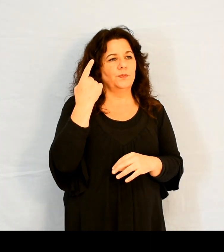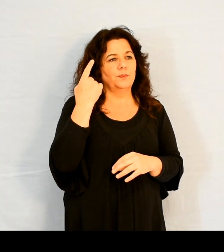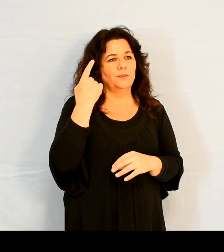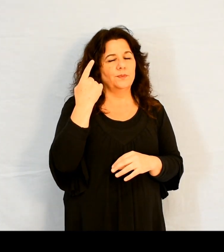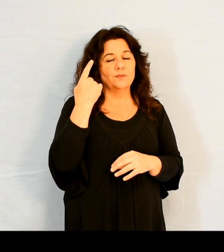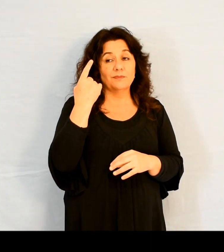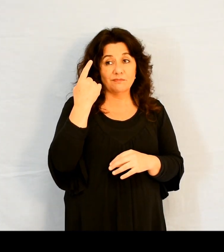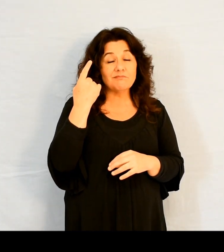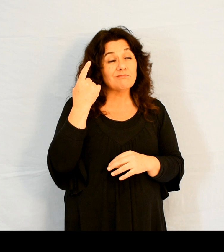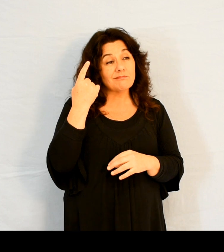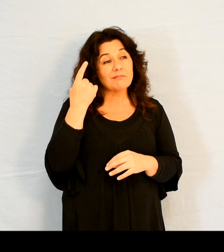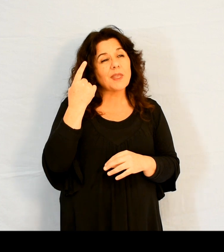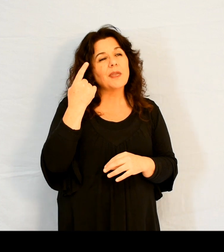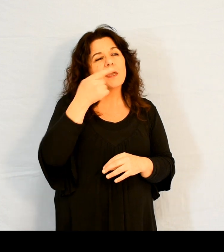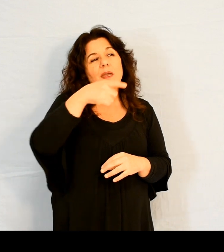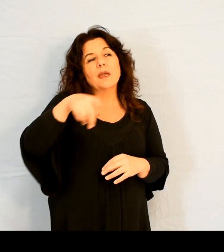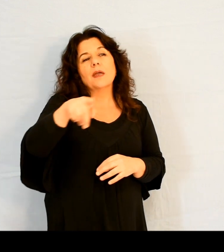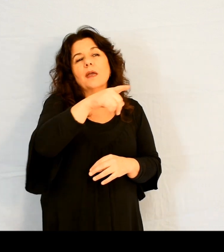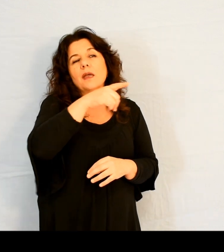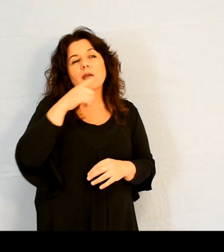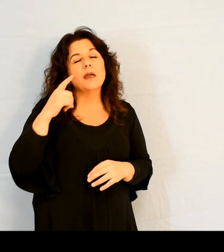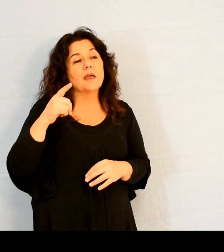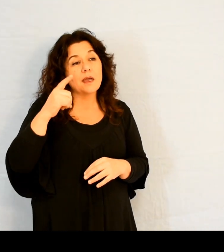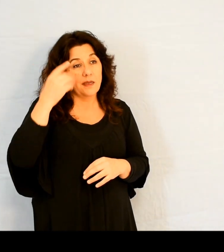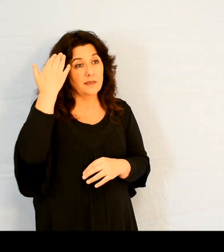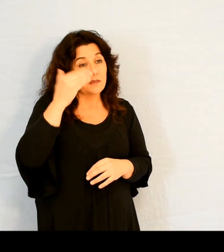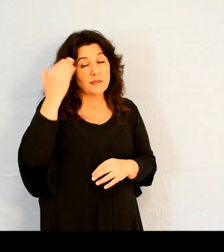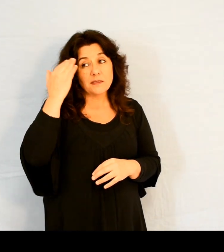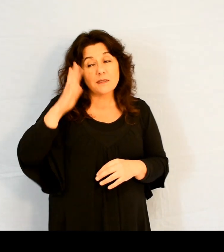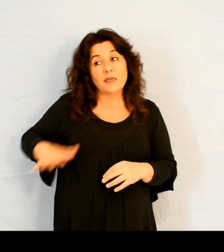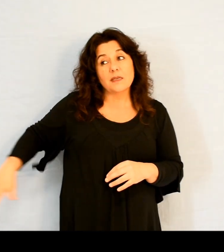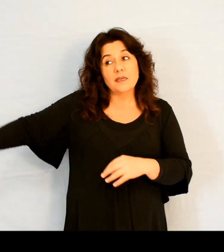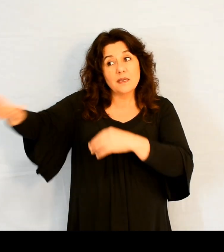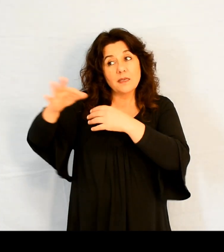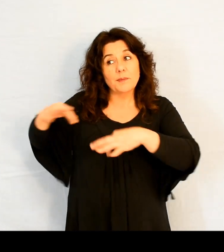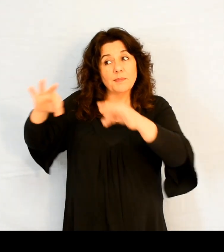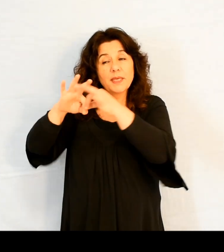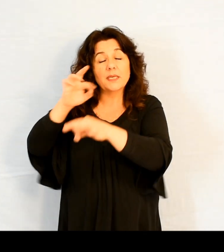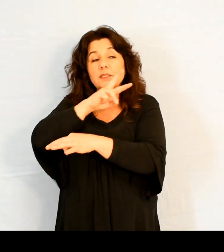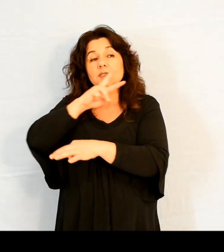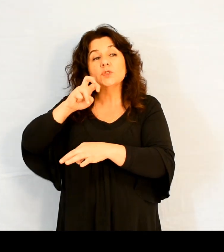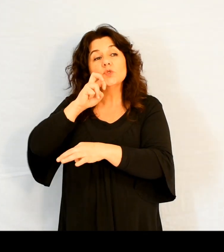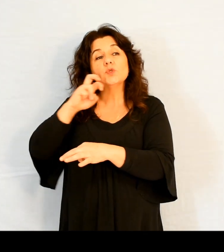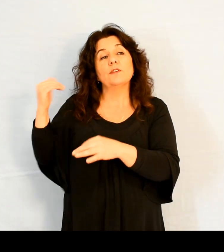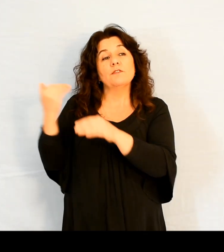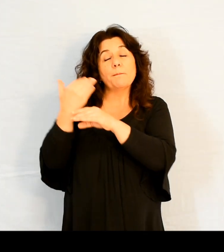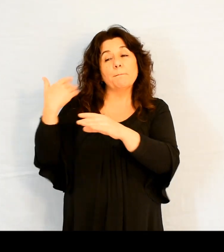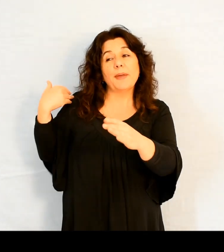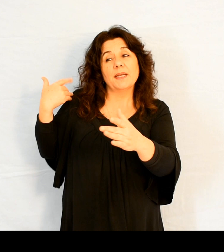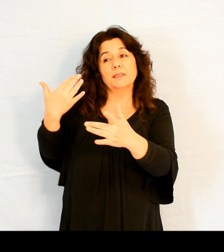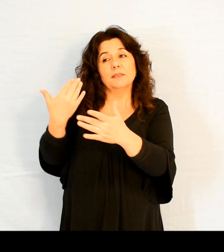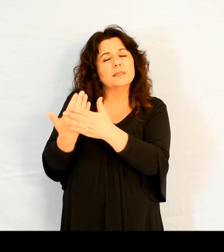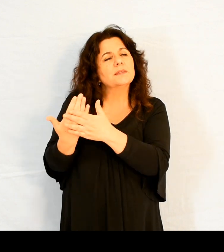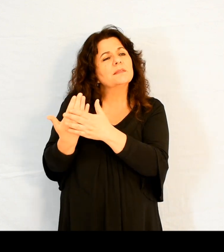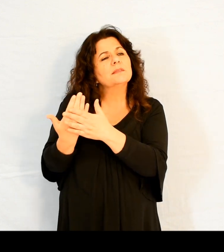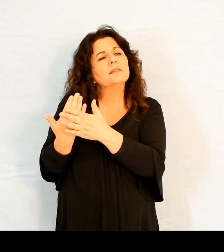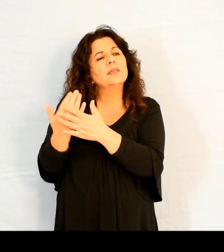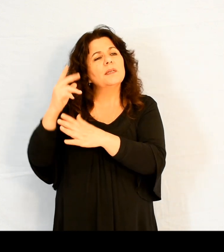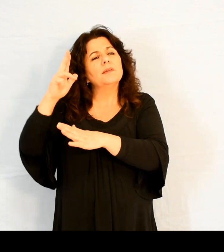Vous savez ce qui s'est passé à travers tout le pays des Juifs, depuis les commencements en Galilée,